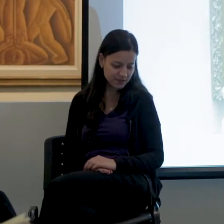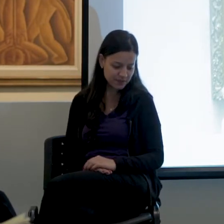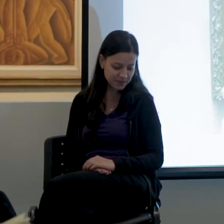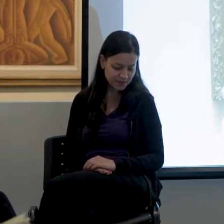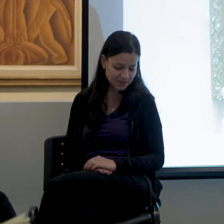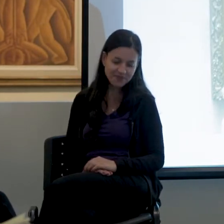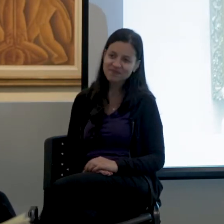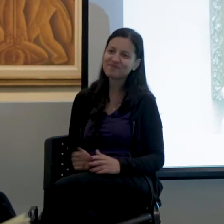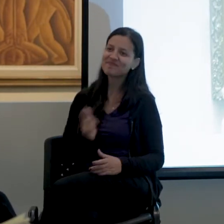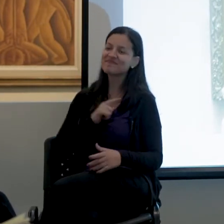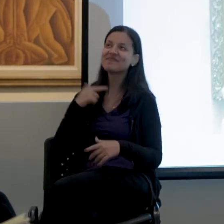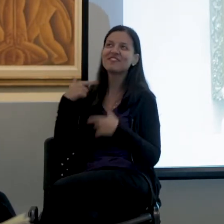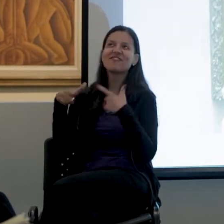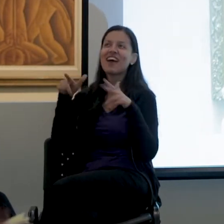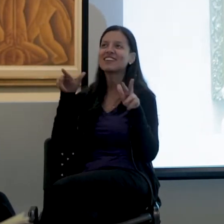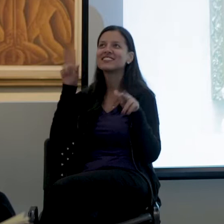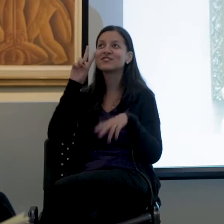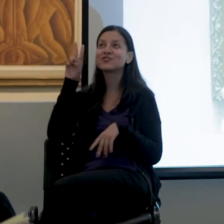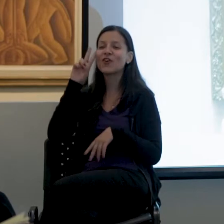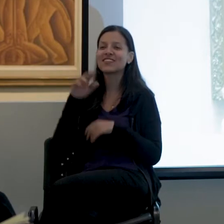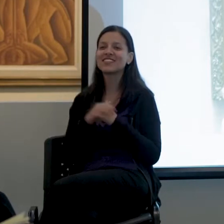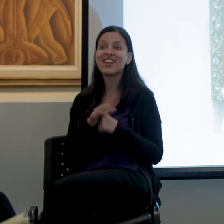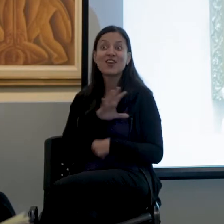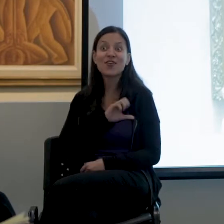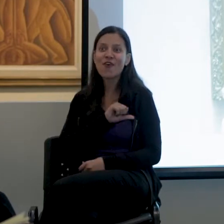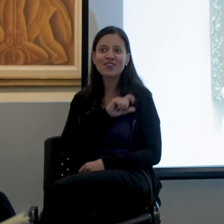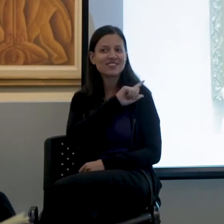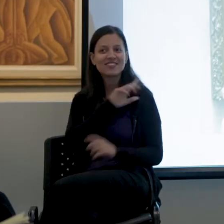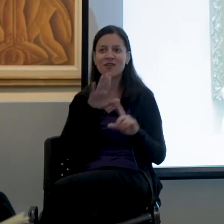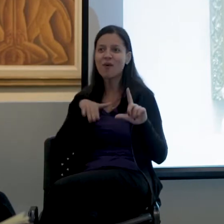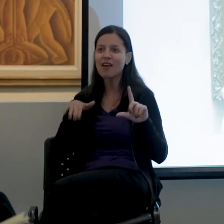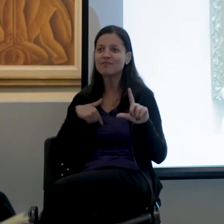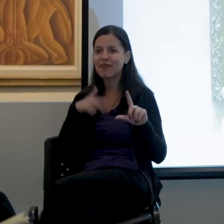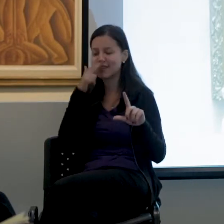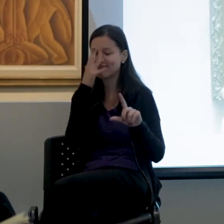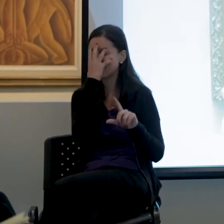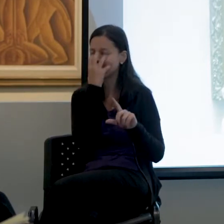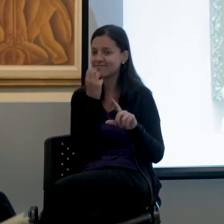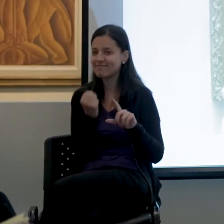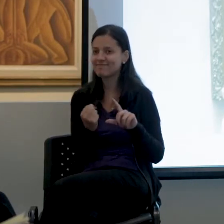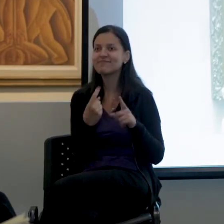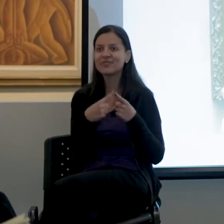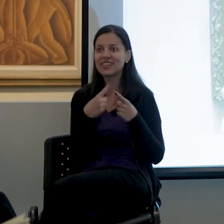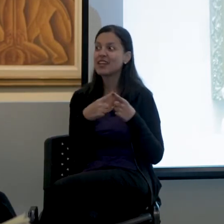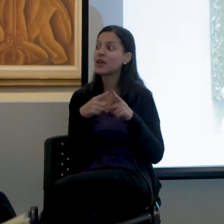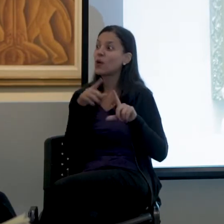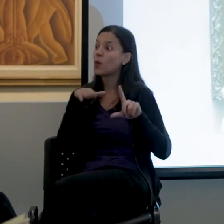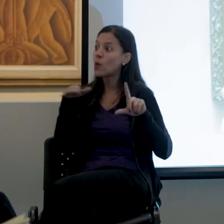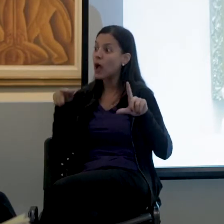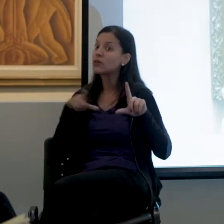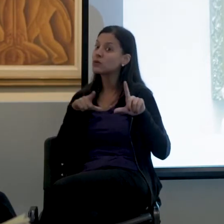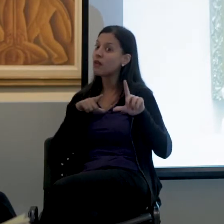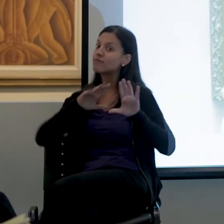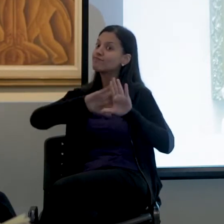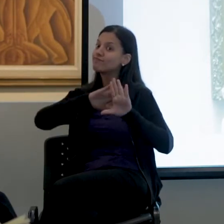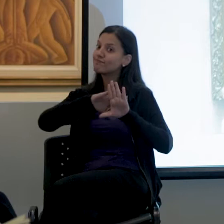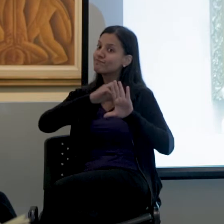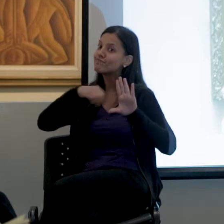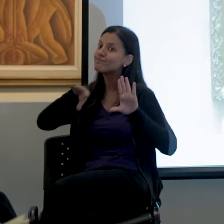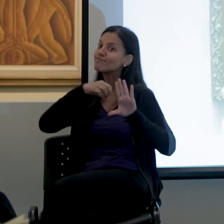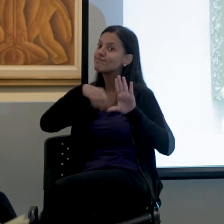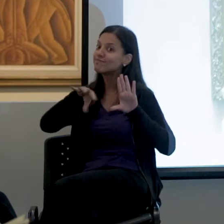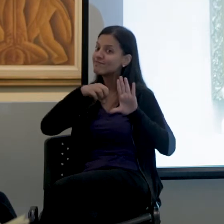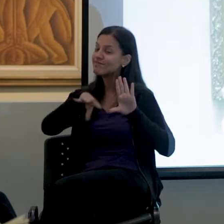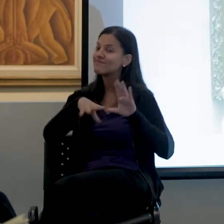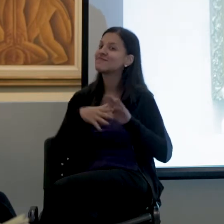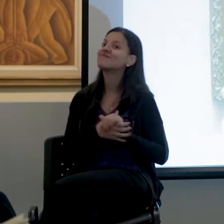Podia contar várias outras histórias. Eu tenho fetiche com esse quadro, porque eu acho que esse quadro ele diz muito. Não só ele como obra, mas toda a